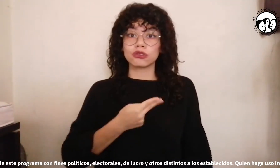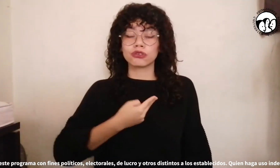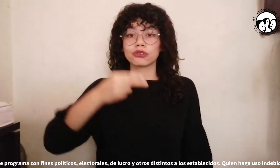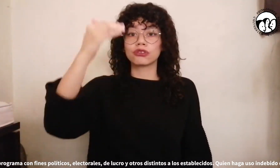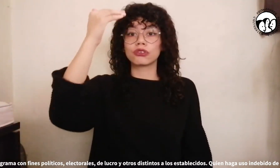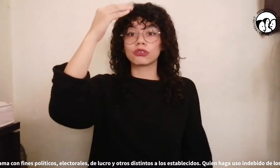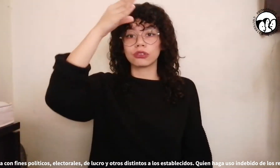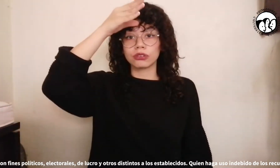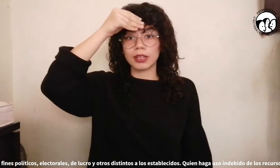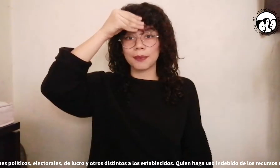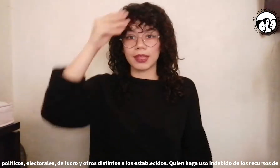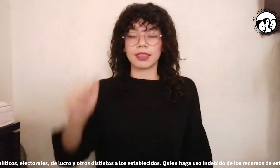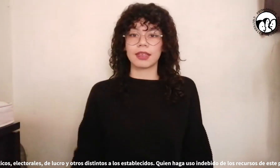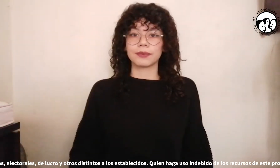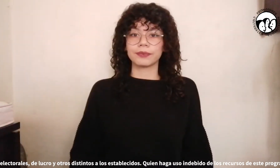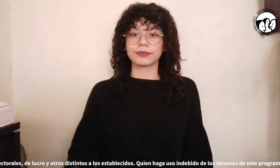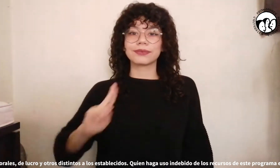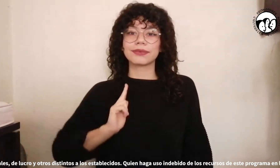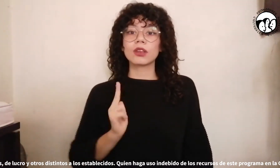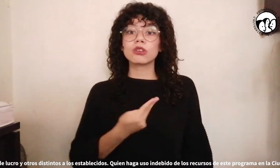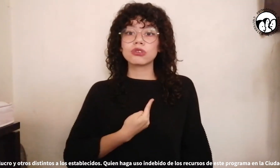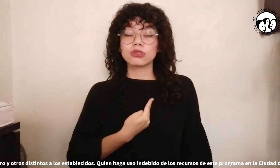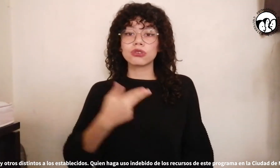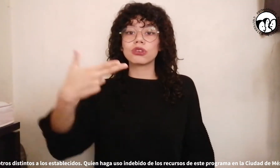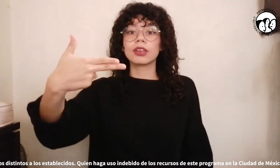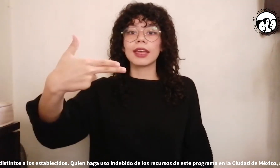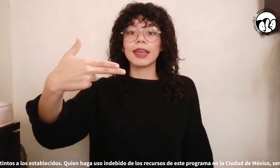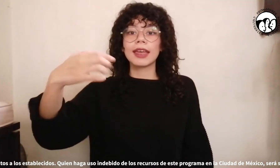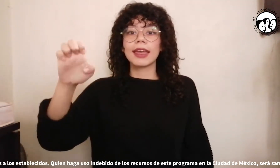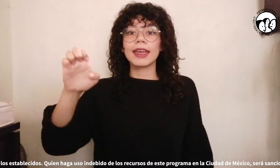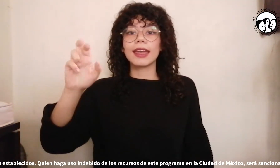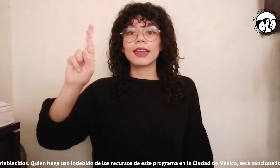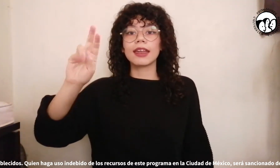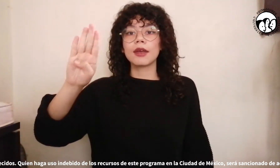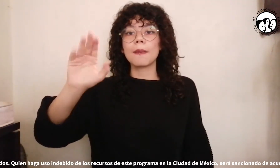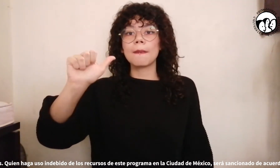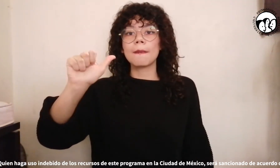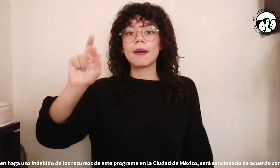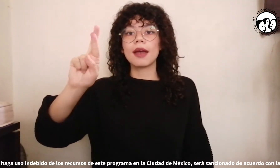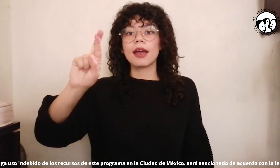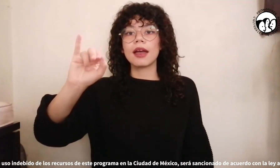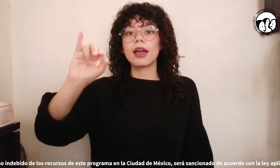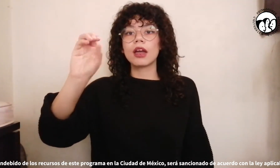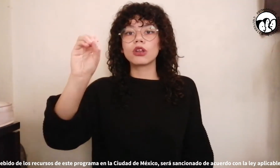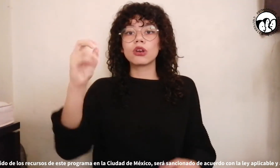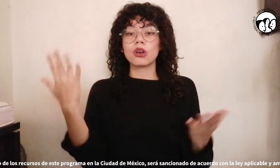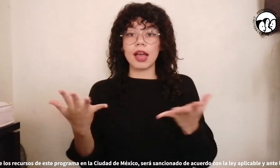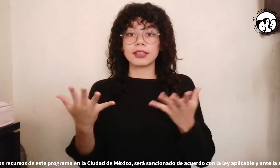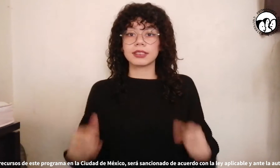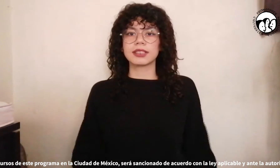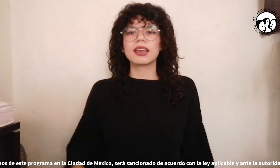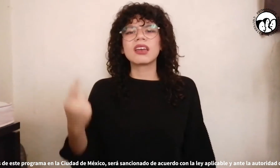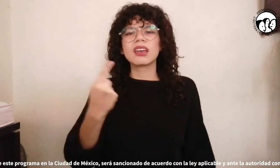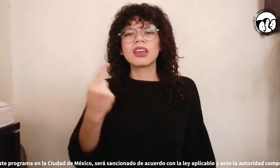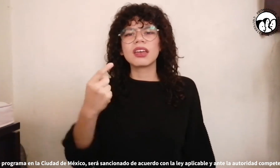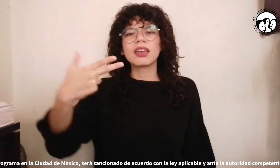herbario. ¿Qué es un herbario? Es la colección de plantas acompañada de información que nos